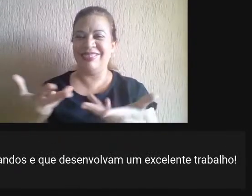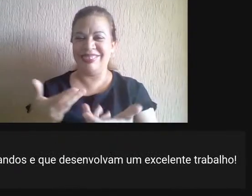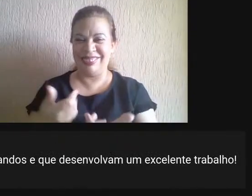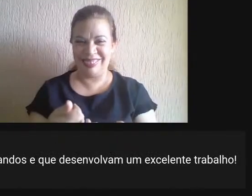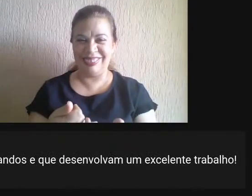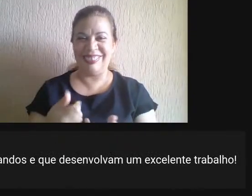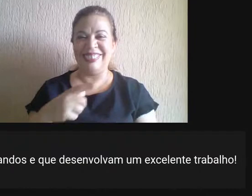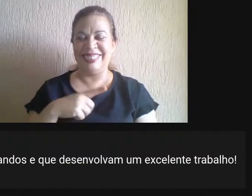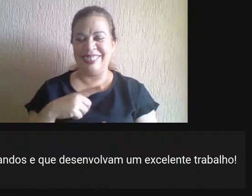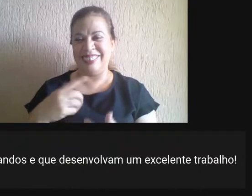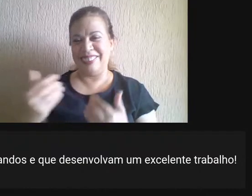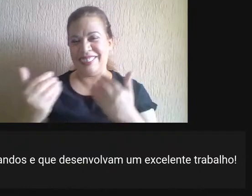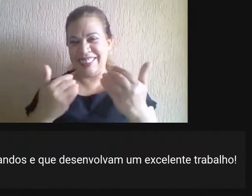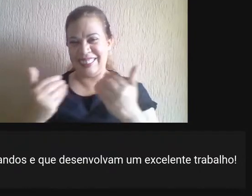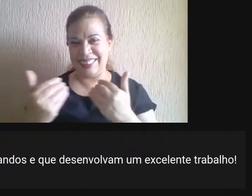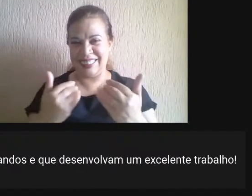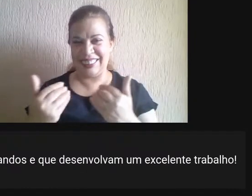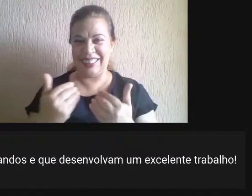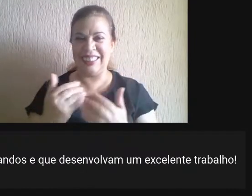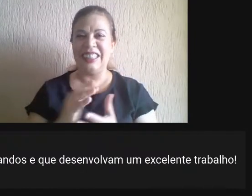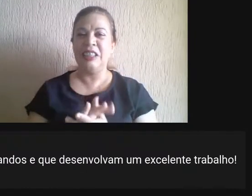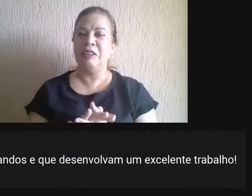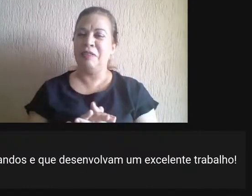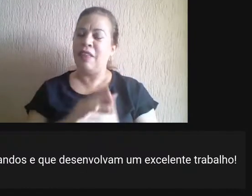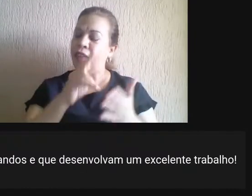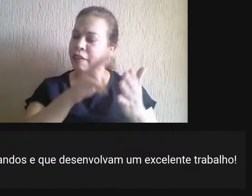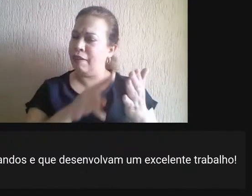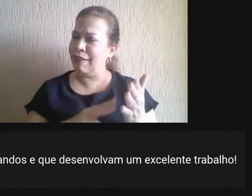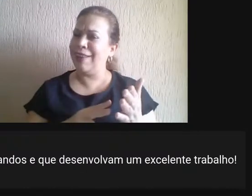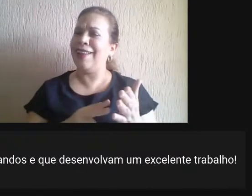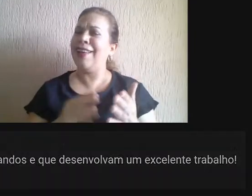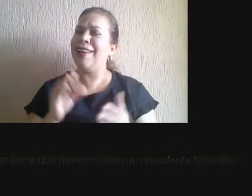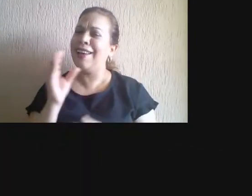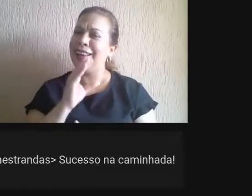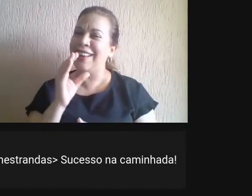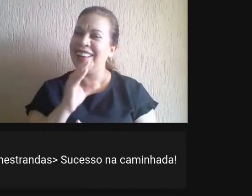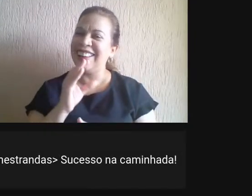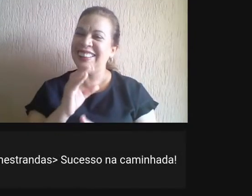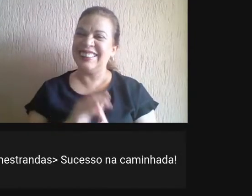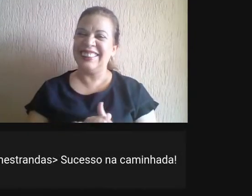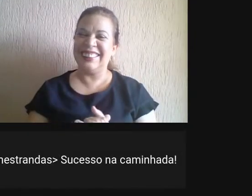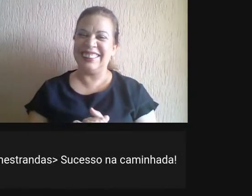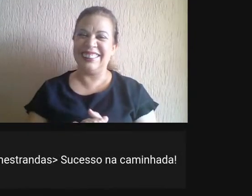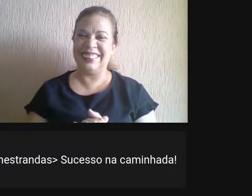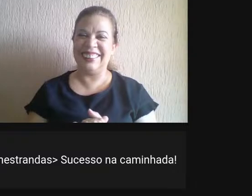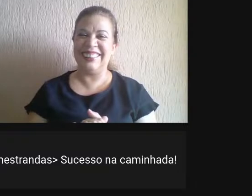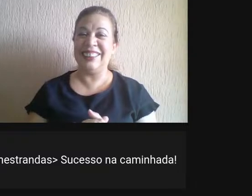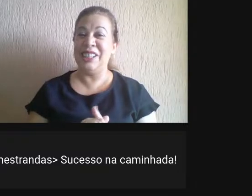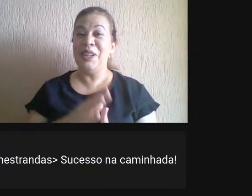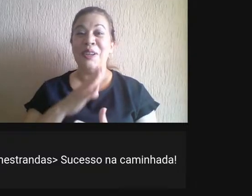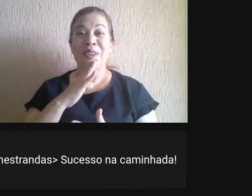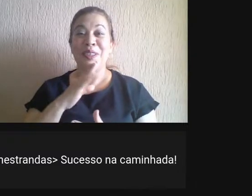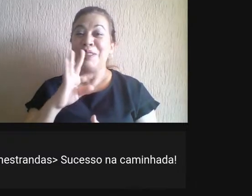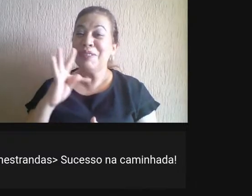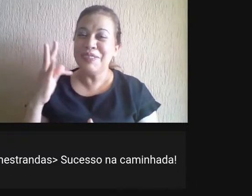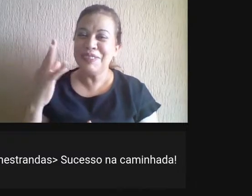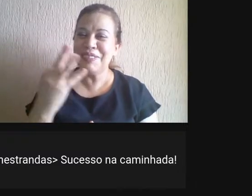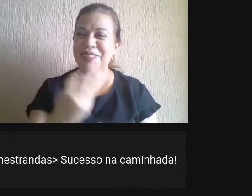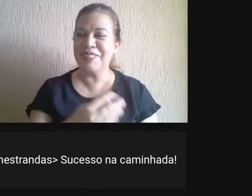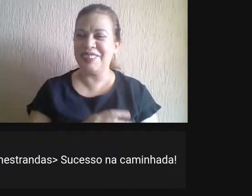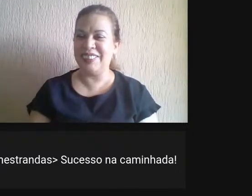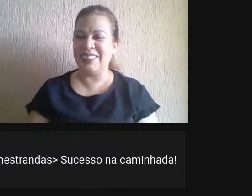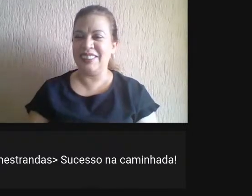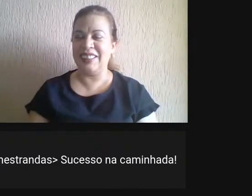E, apesar do senhor dispensar apresentações, eu vou ler aqui rapidamente o currículo do professor Eliezer, que ele já é muito conhecido por todos.